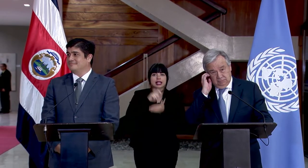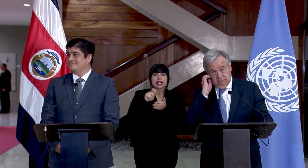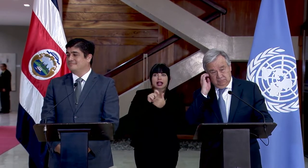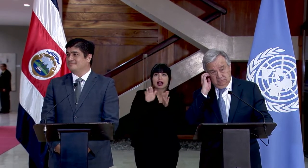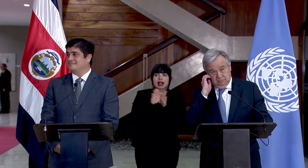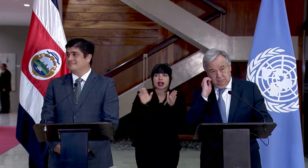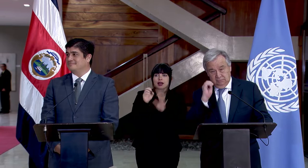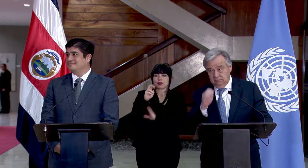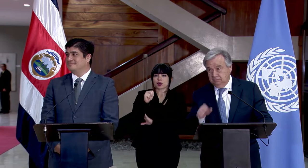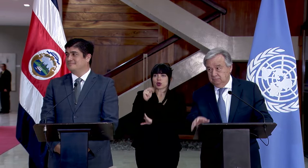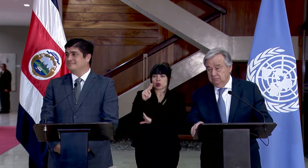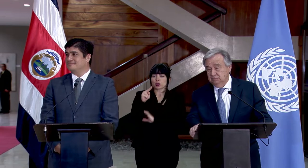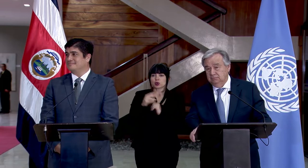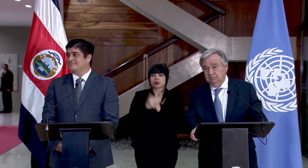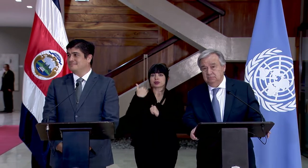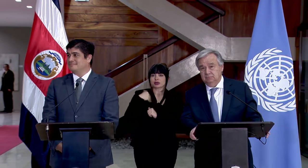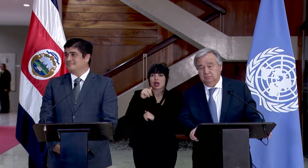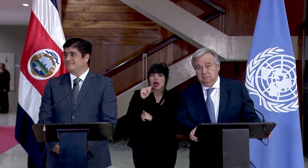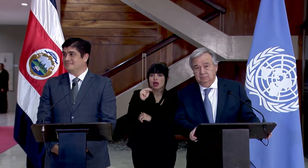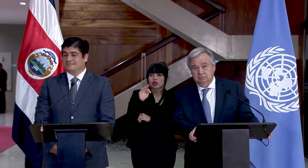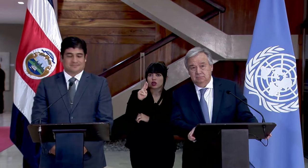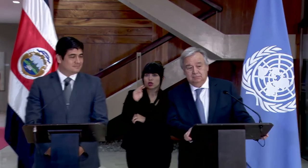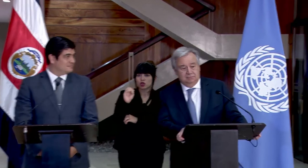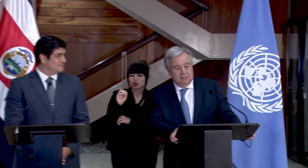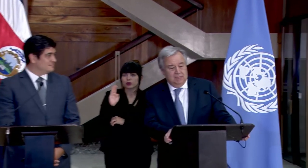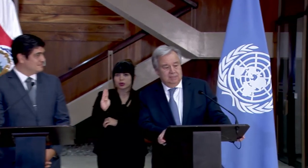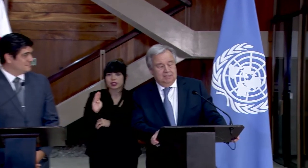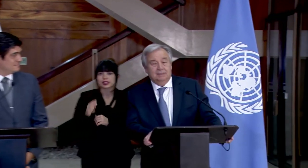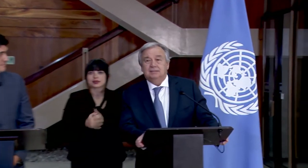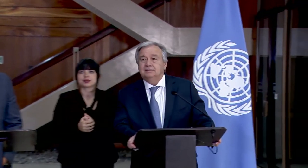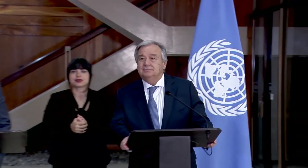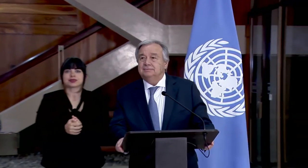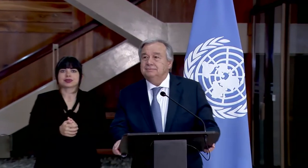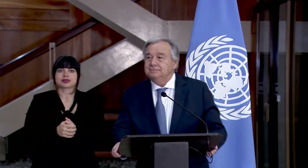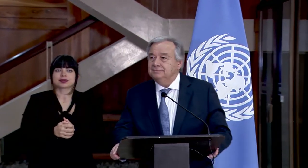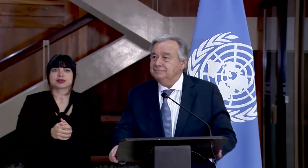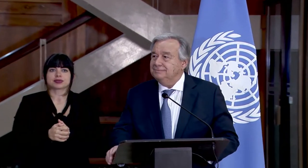Secretario General de las Naciones Unidas, el señor Antonio Guterres.